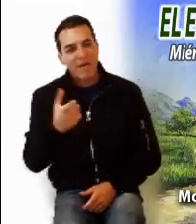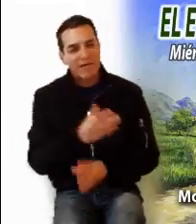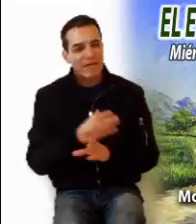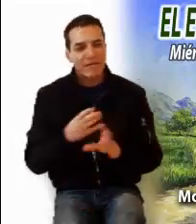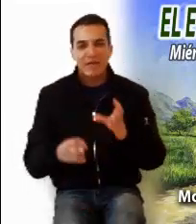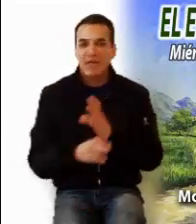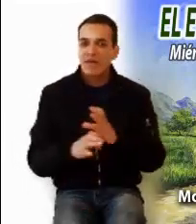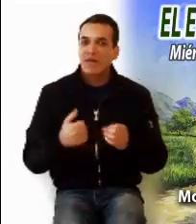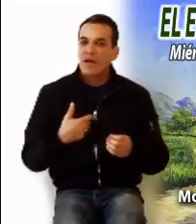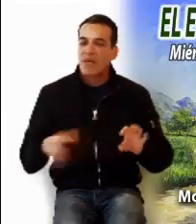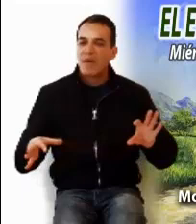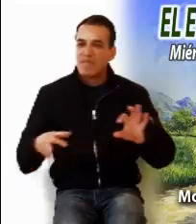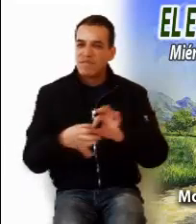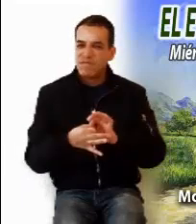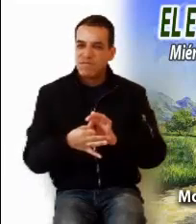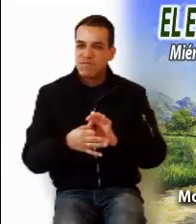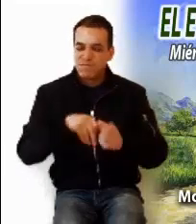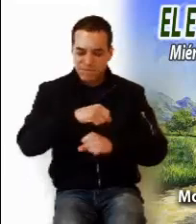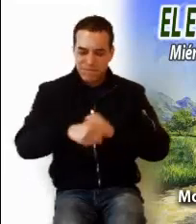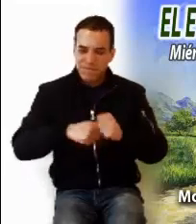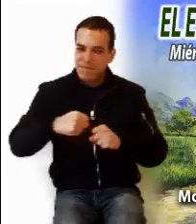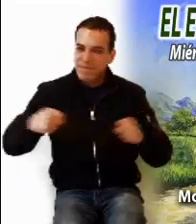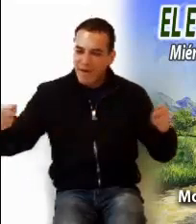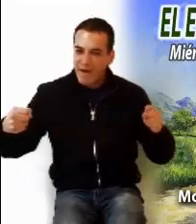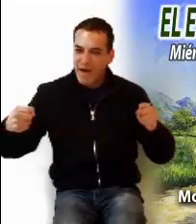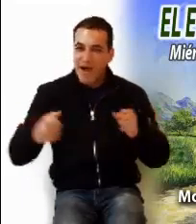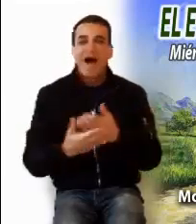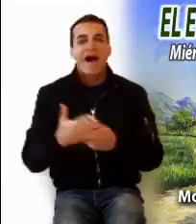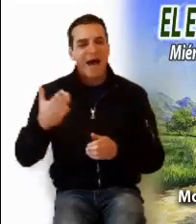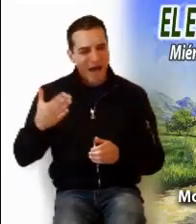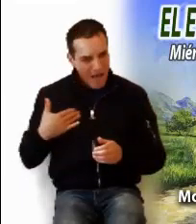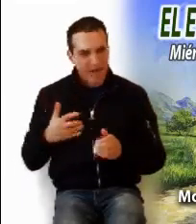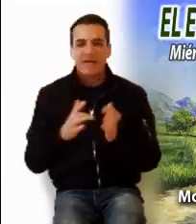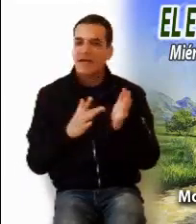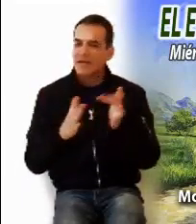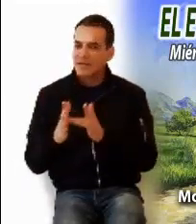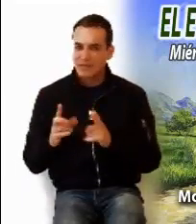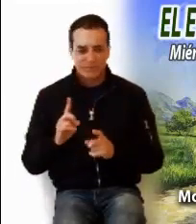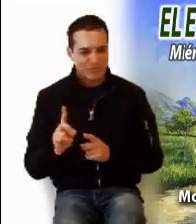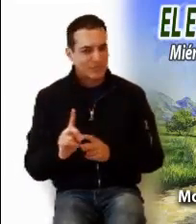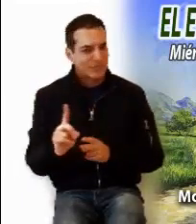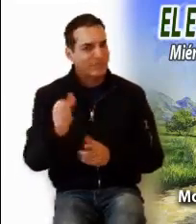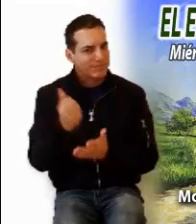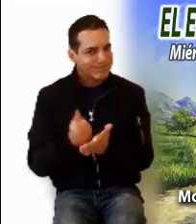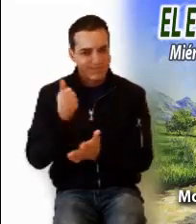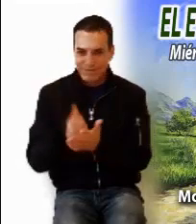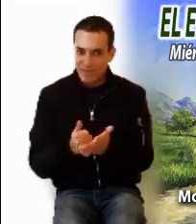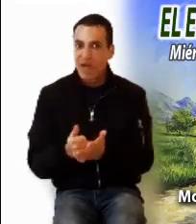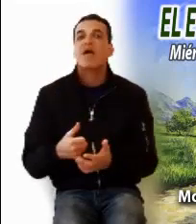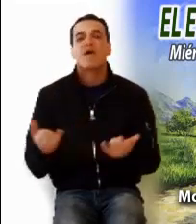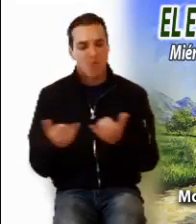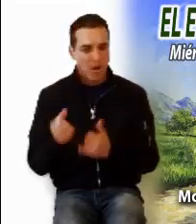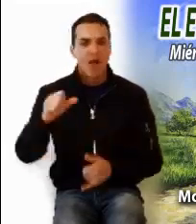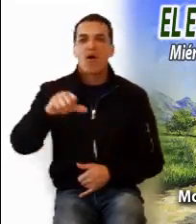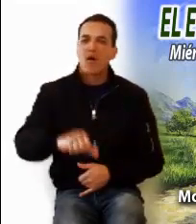que nos atan. Seguir a Jesús es exigente en aquellos tiempos y también hoy. Comporta